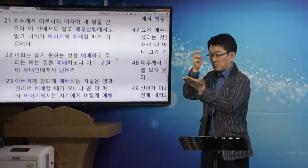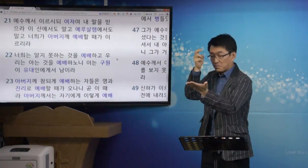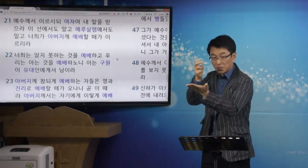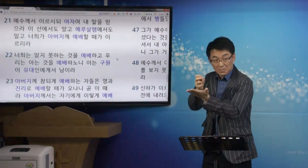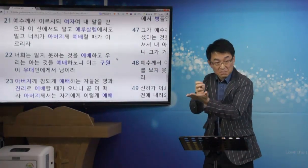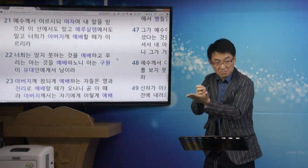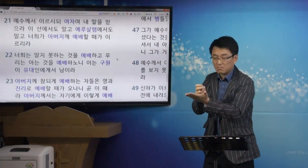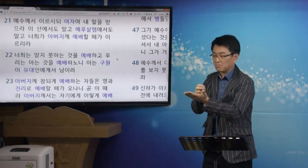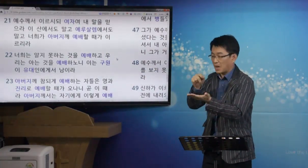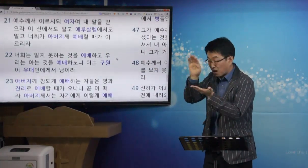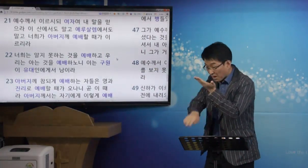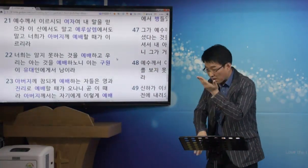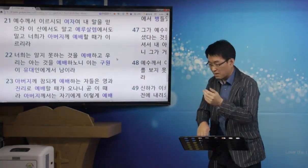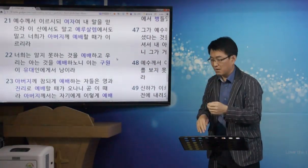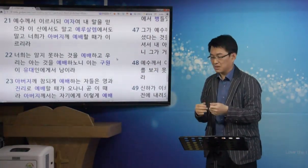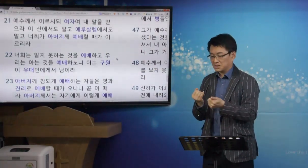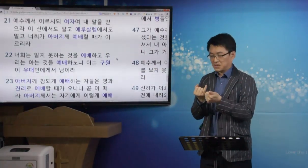했고, 모세의 그 율법 아래